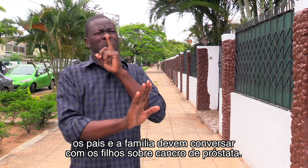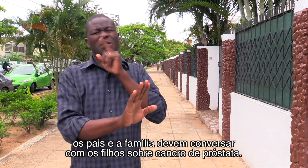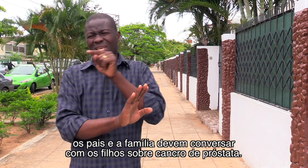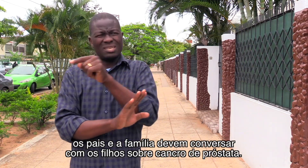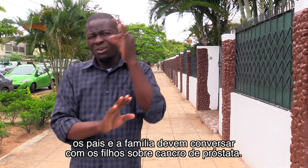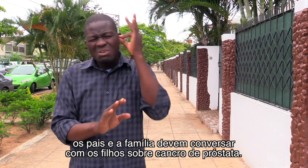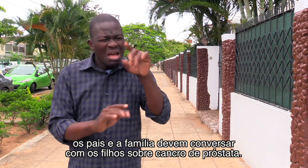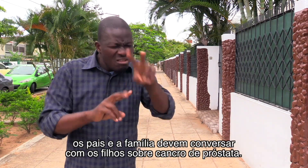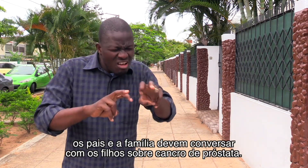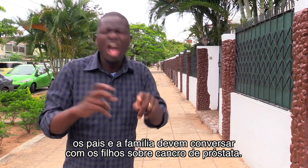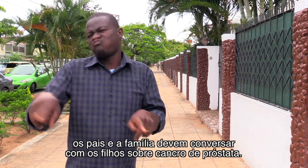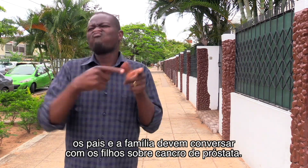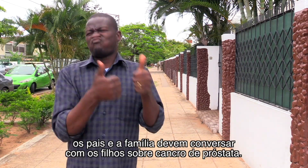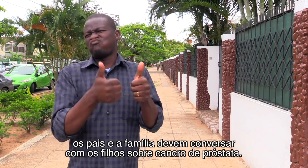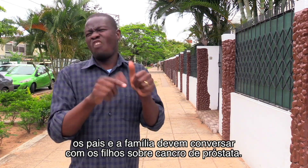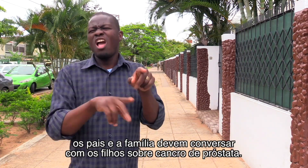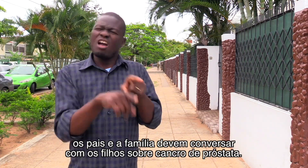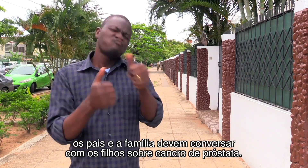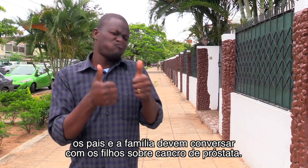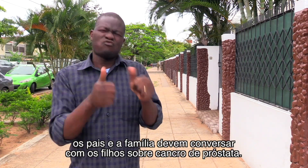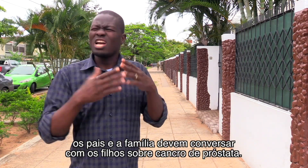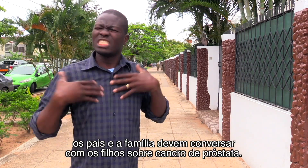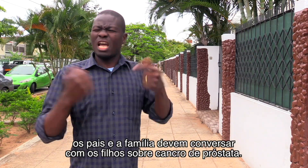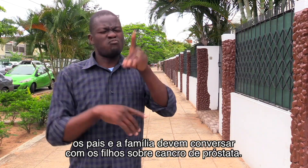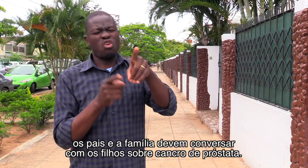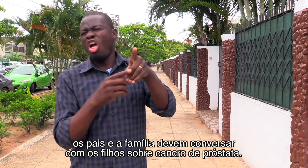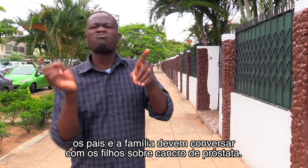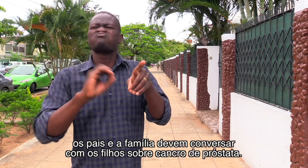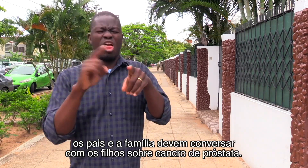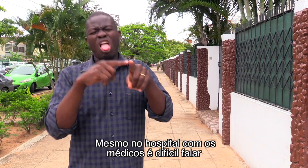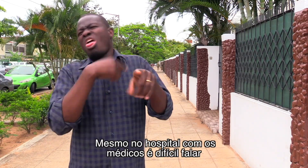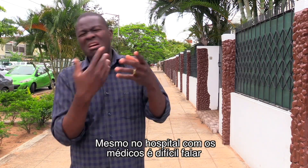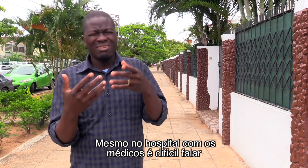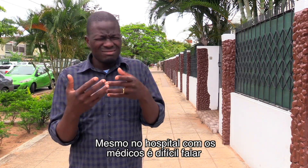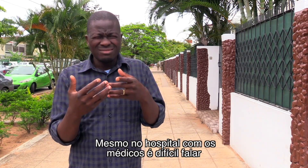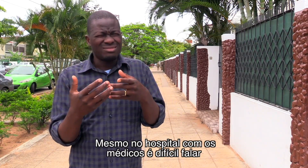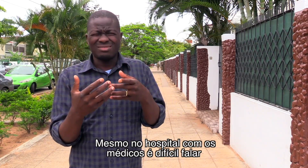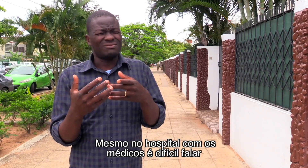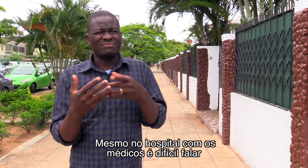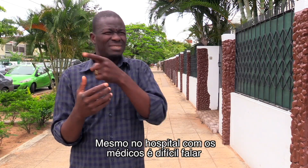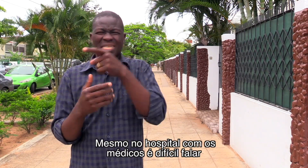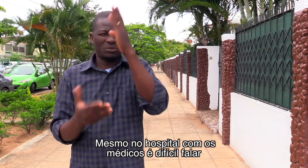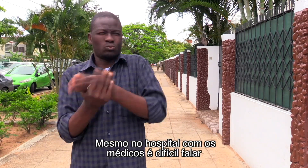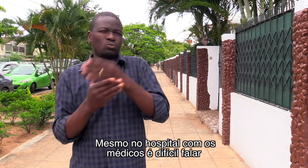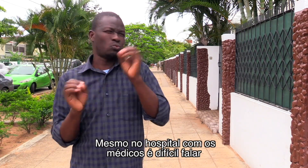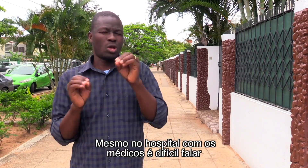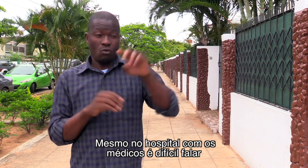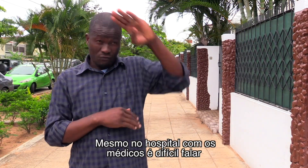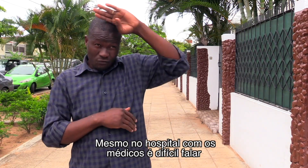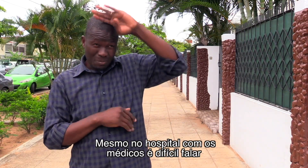devem conversar com os filhos sobre cancro da próstata. Mesmo no hospital, com os médicos, é difícil